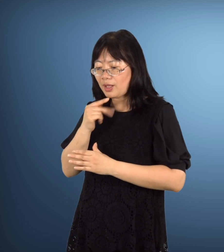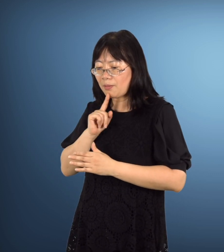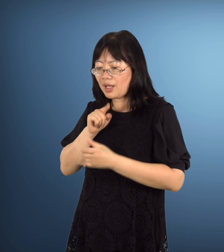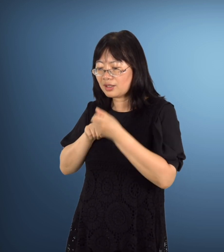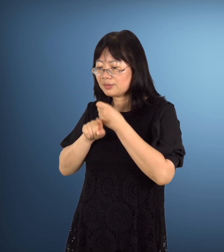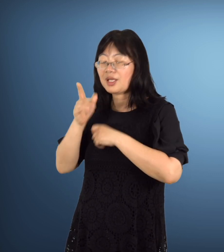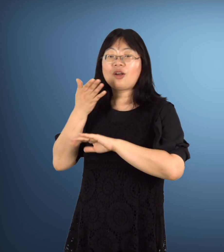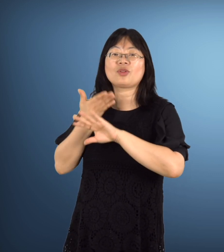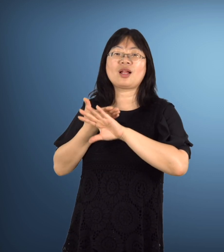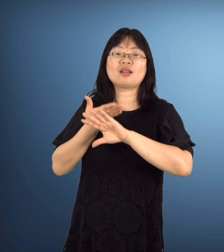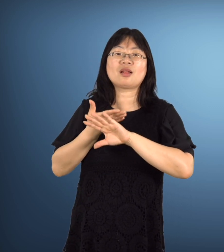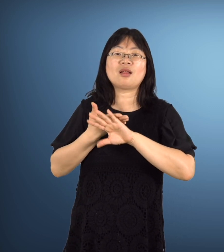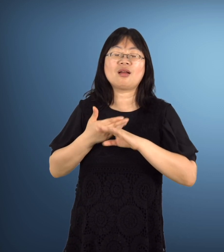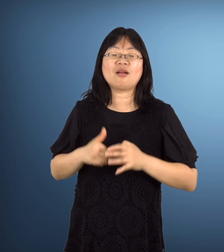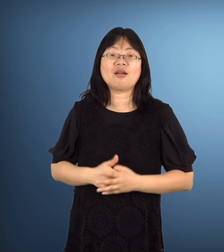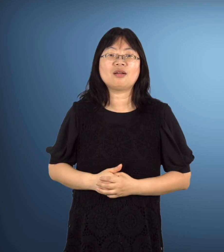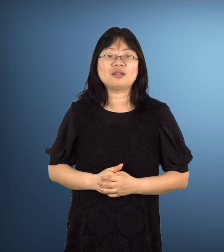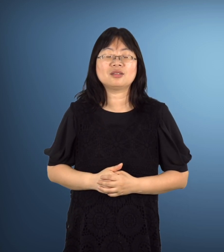말이 아니에요.